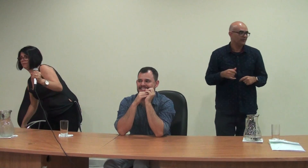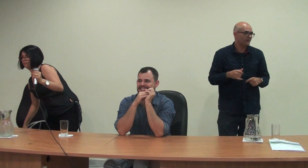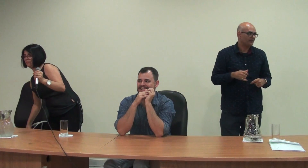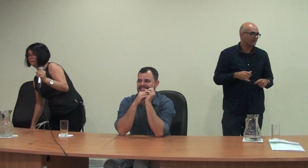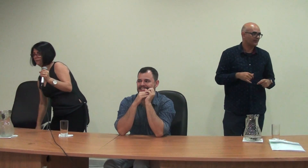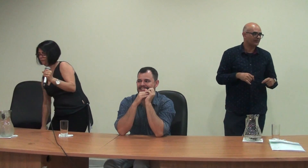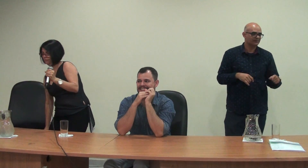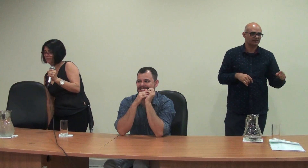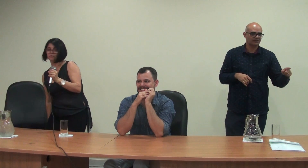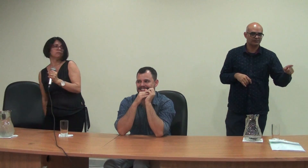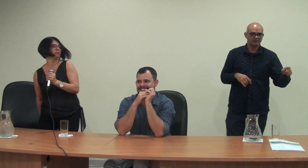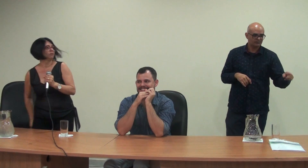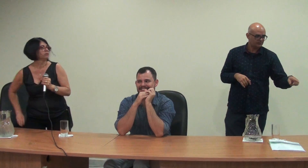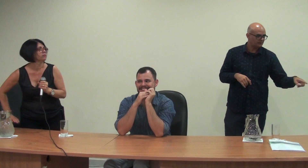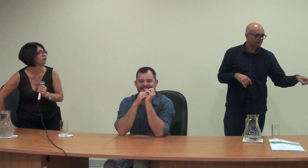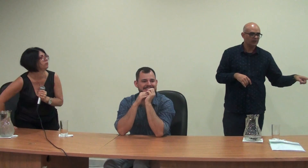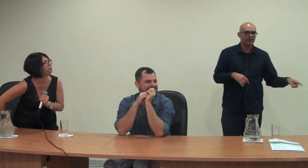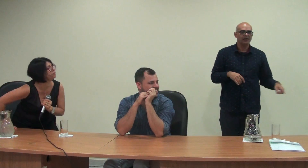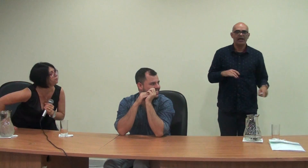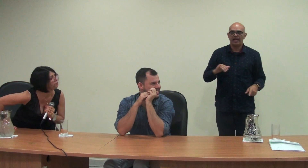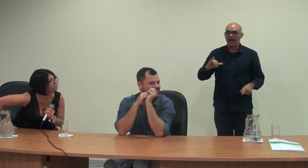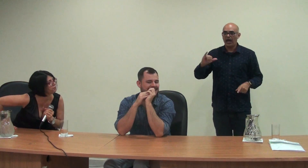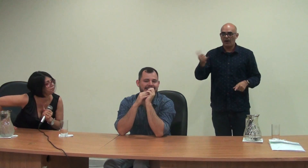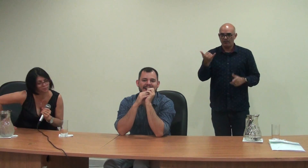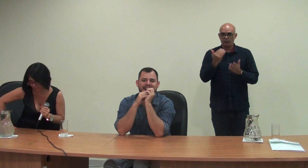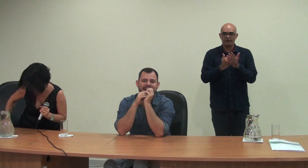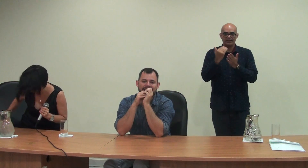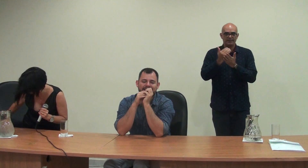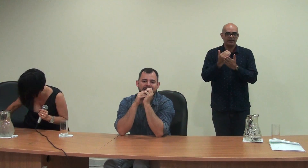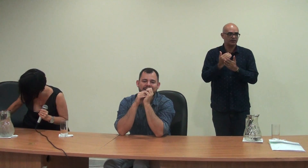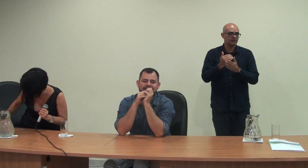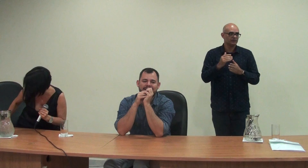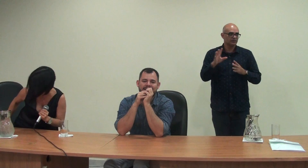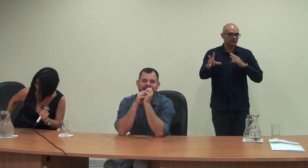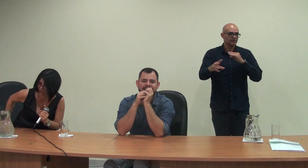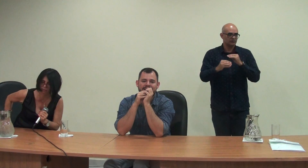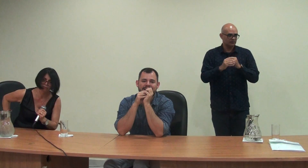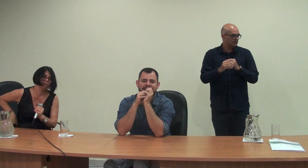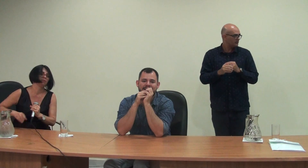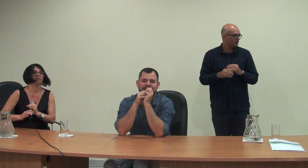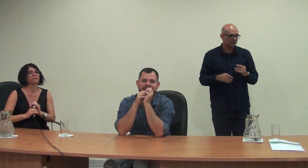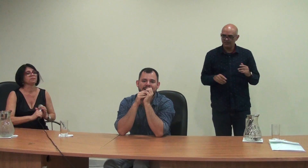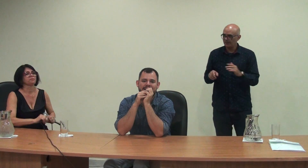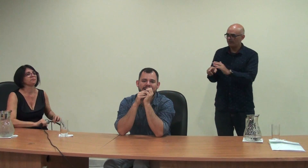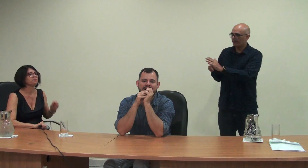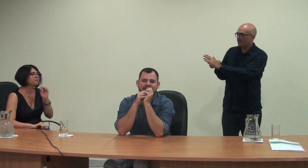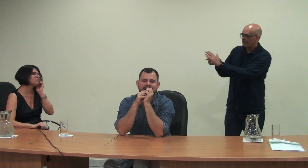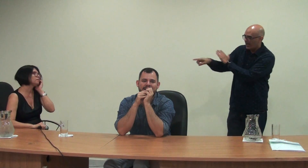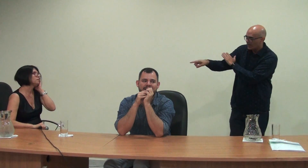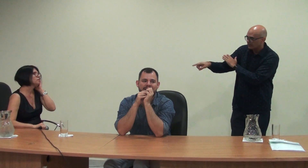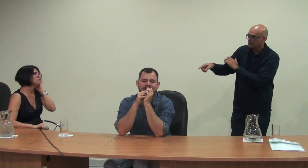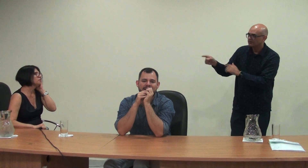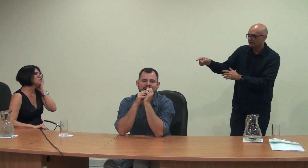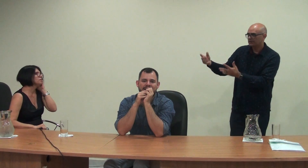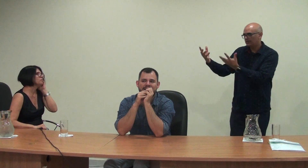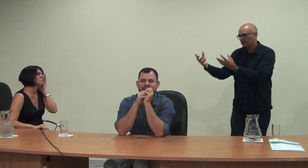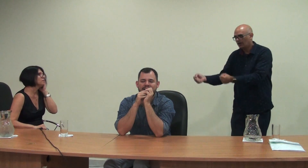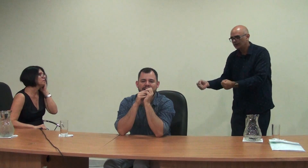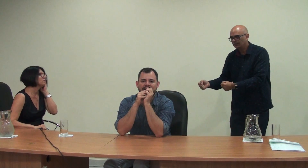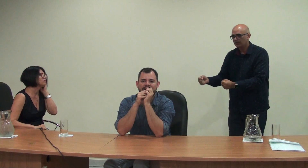do professor. Então, queria só complementar. Então, você concordaria que no início, quando